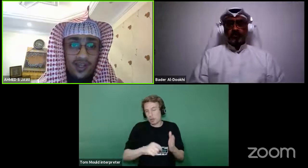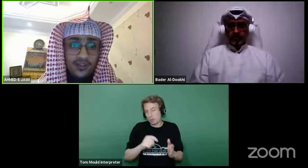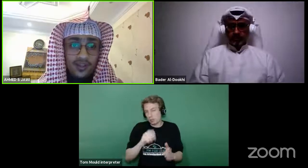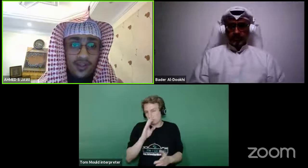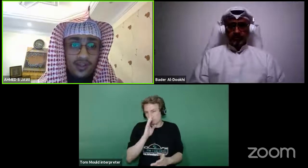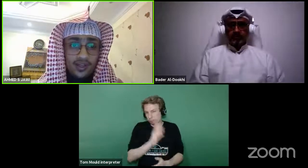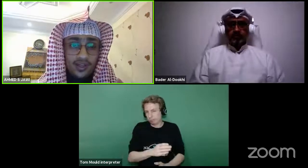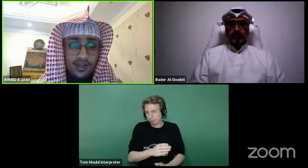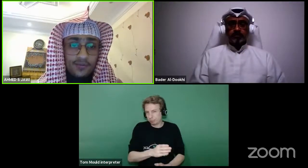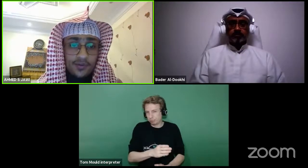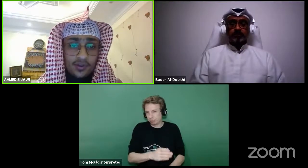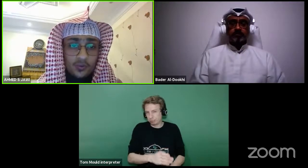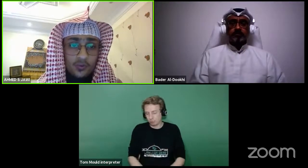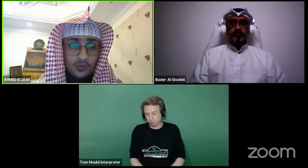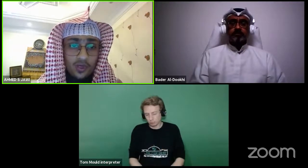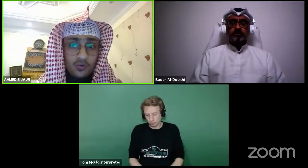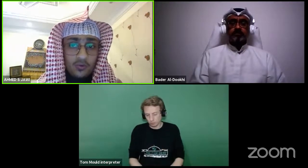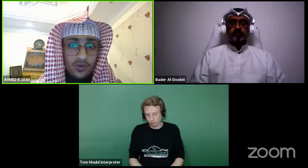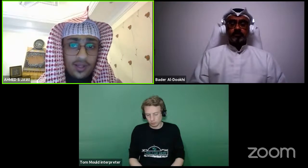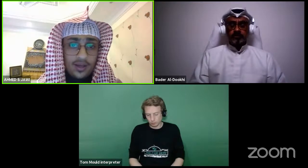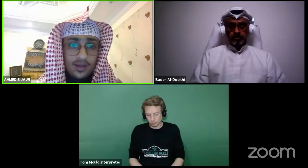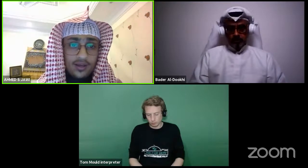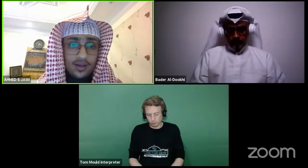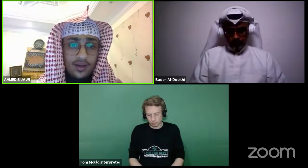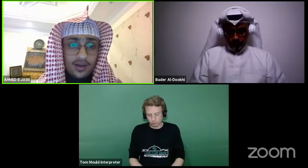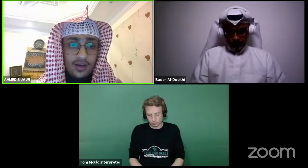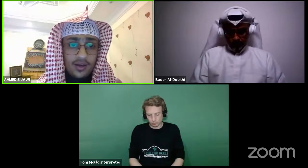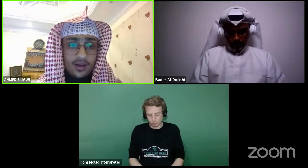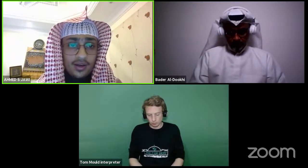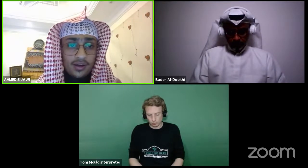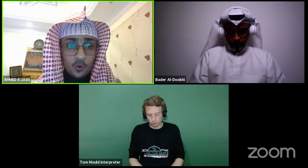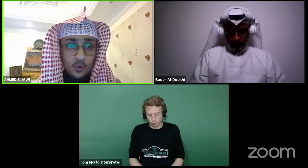ويقول الذين كفروا لولا